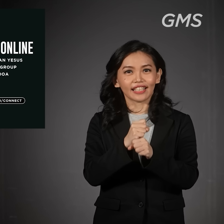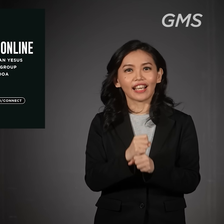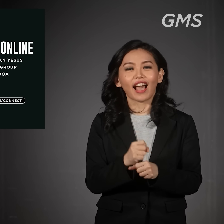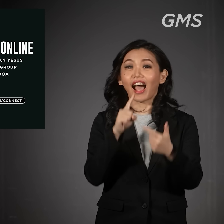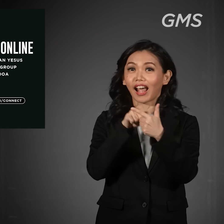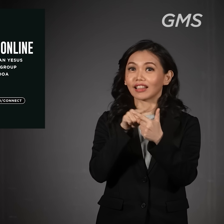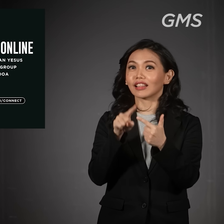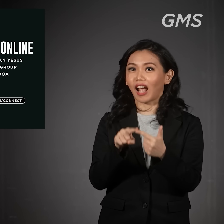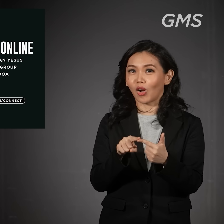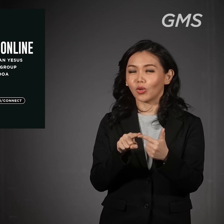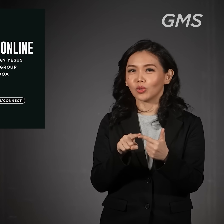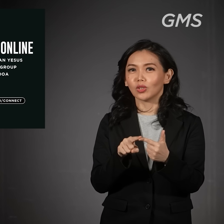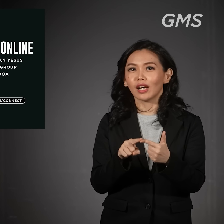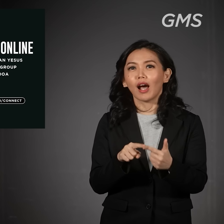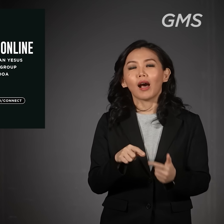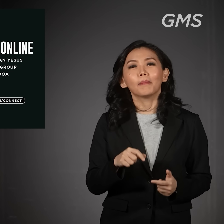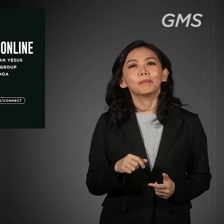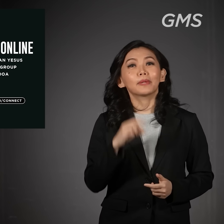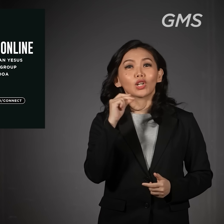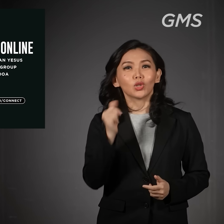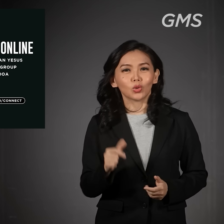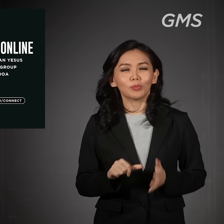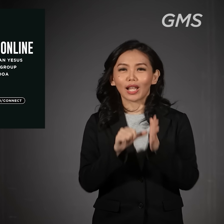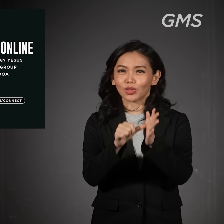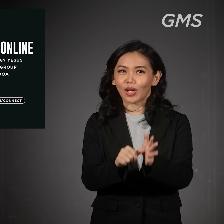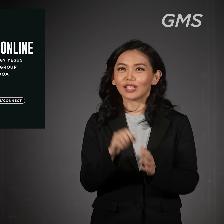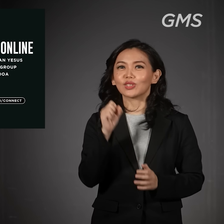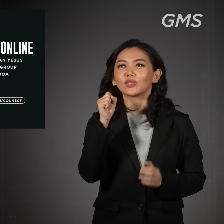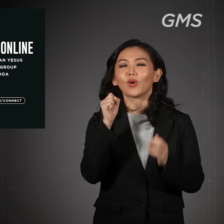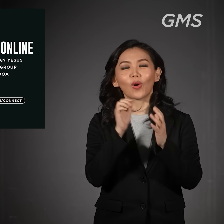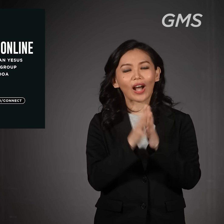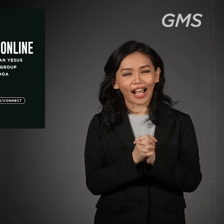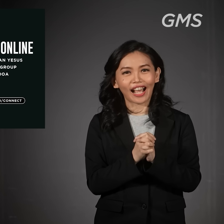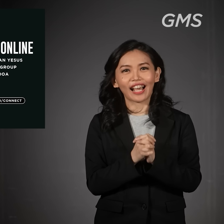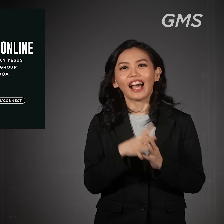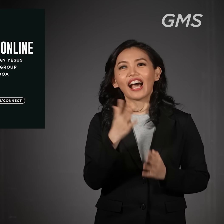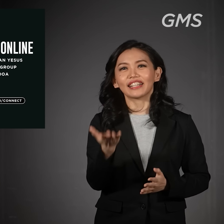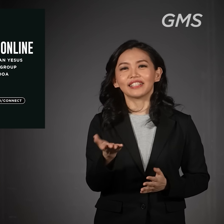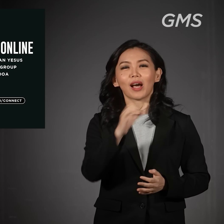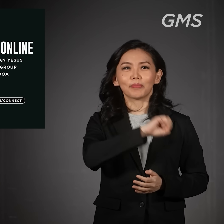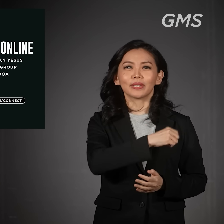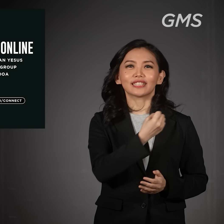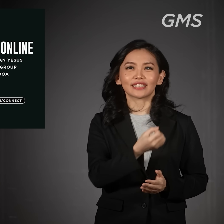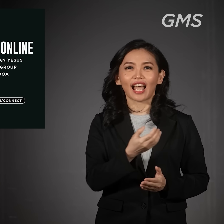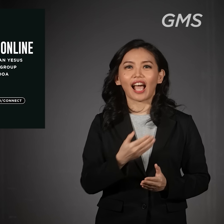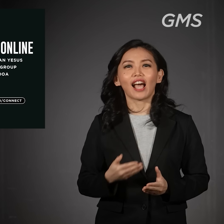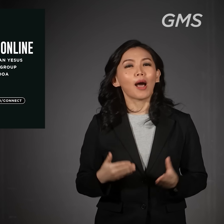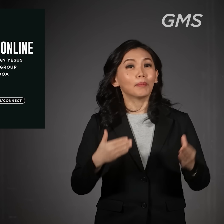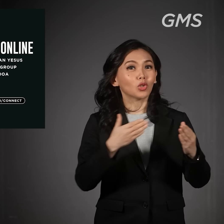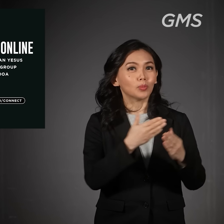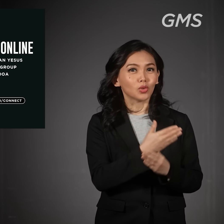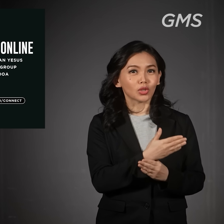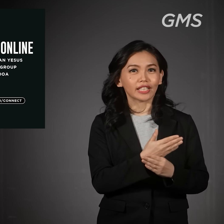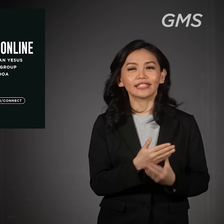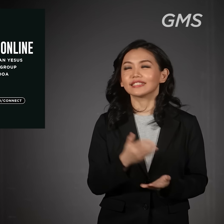atau Anda ingin kami doakan, Anda bisa melakukannya dengan menghubungi kami lewat